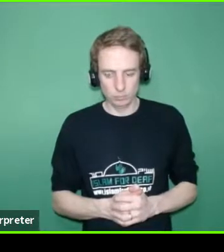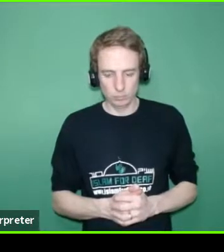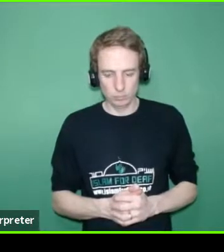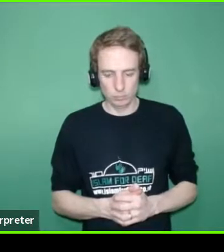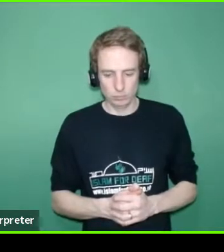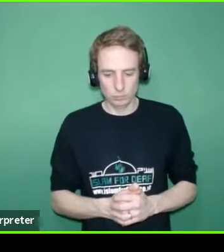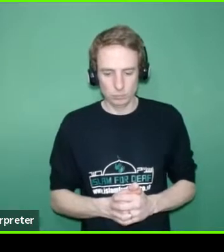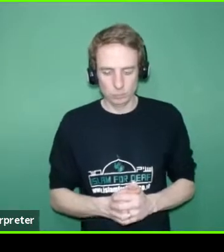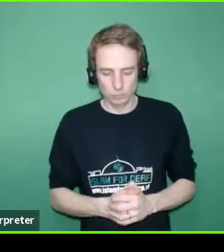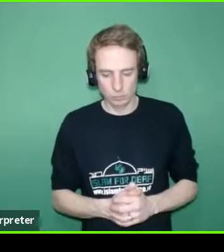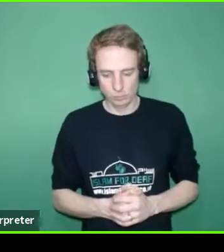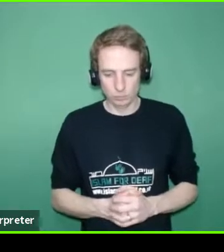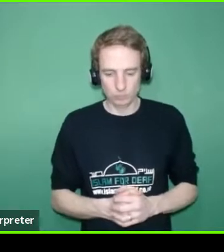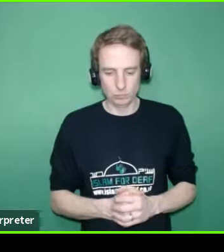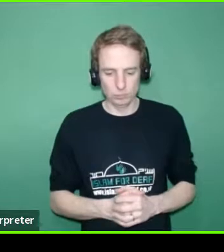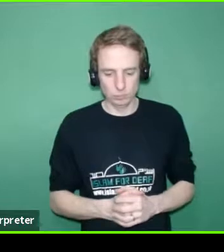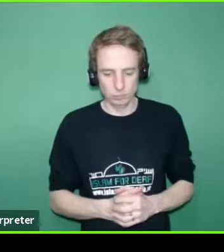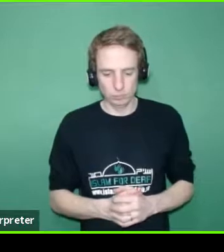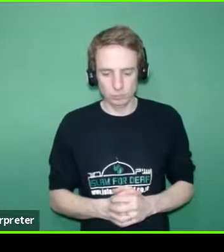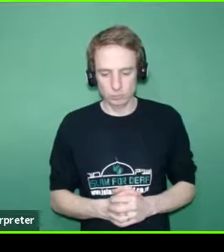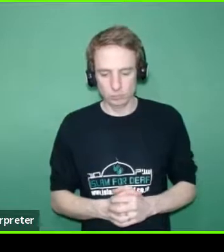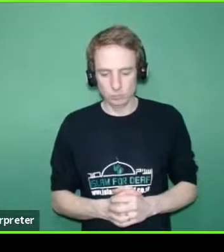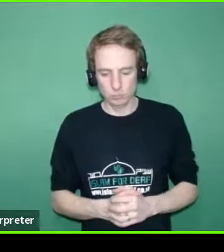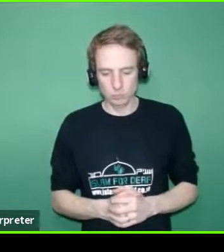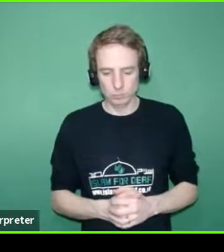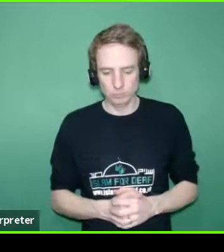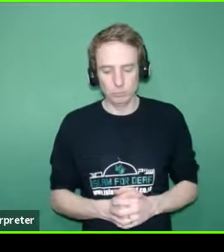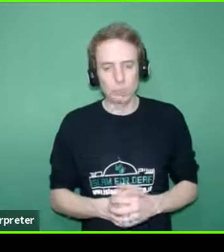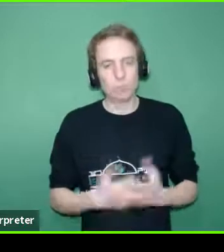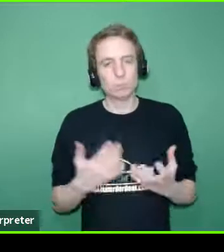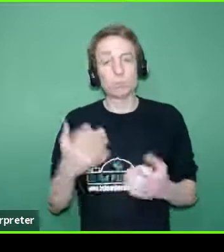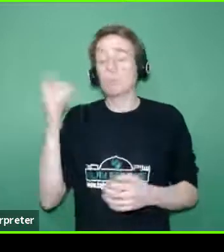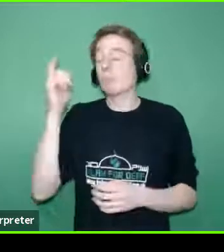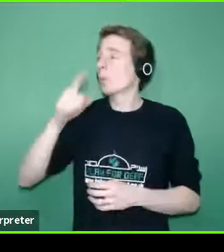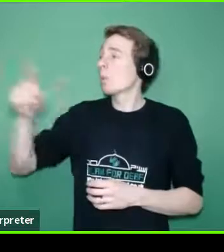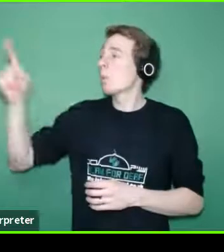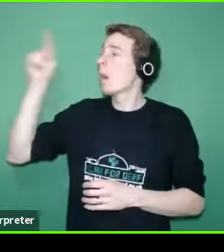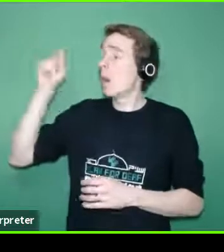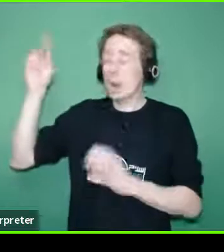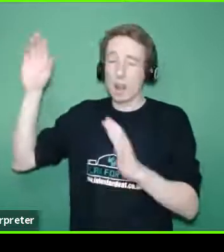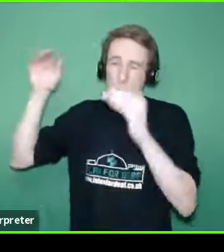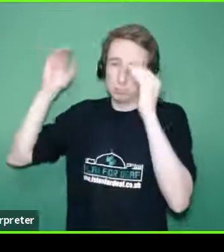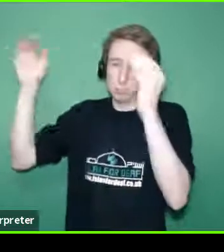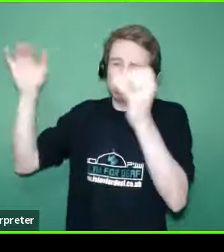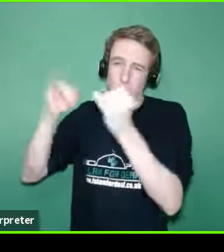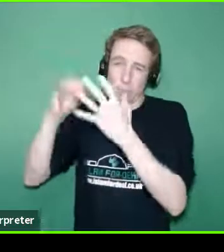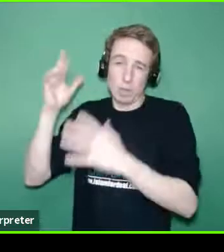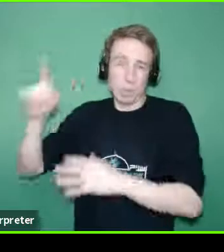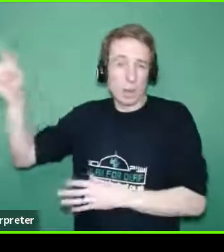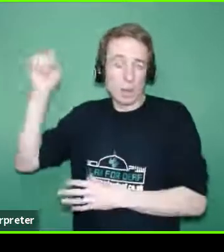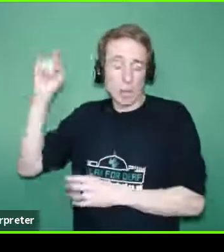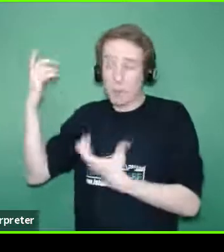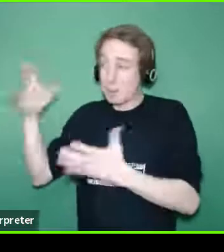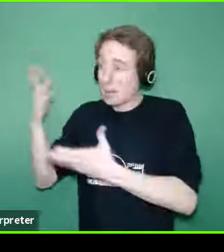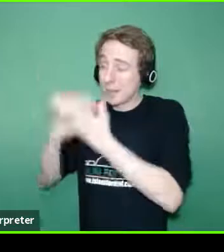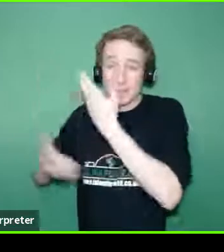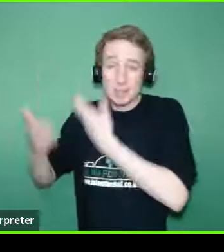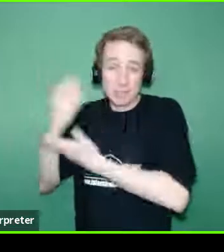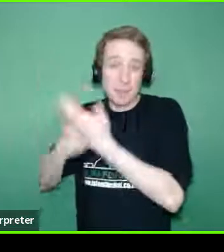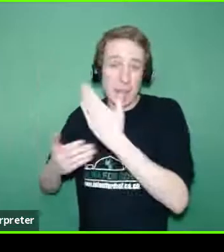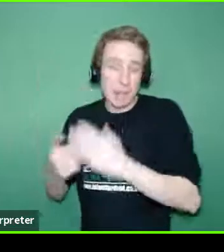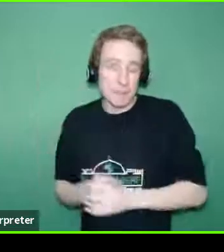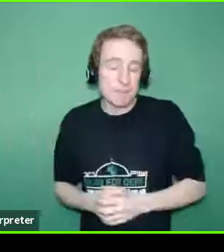And Allah the Most High, He explains the virtues of Rajab and the virtues of the 4 holy